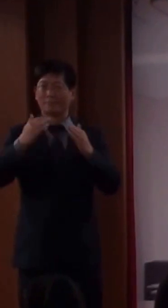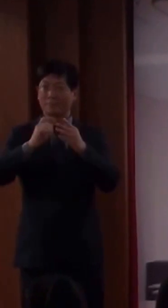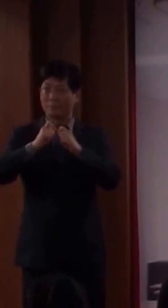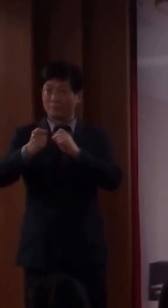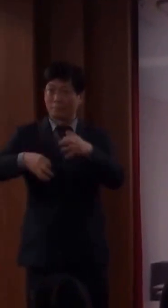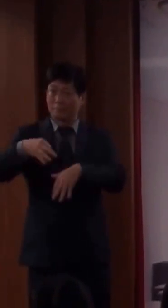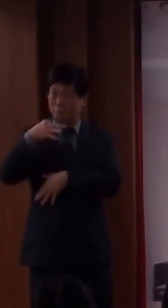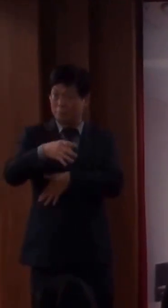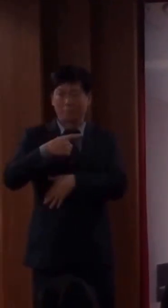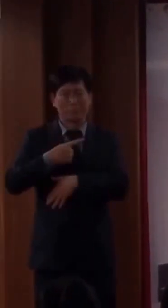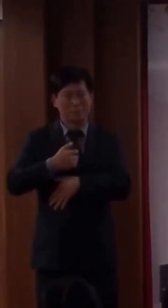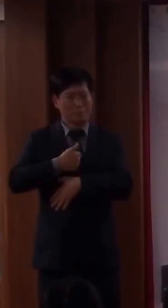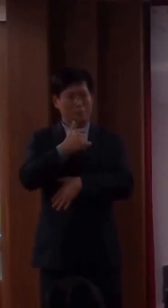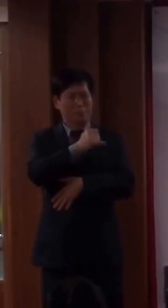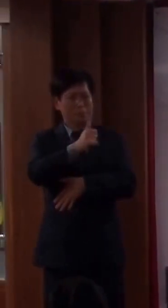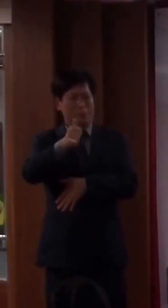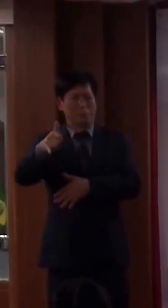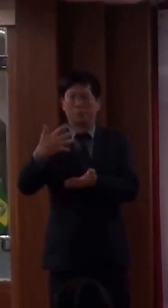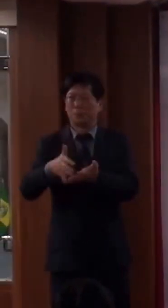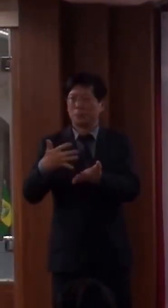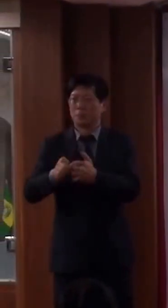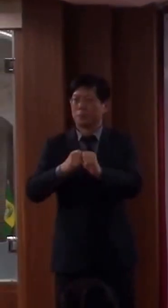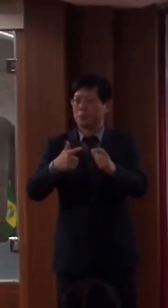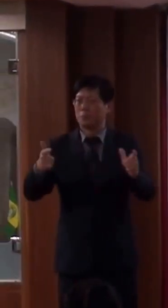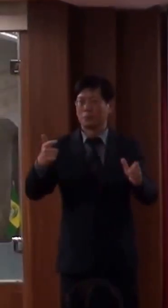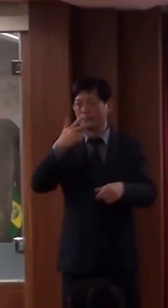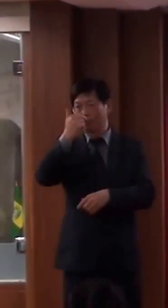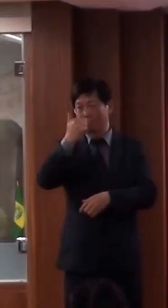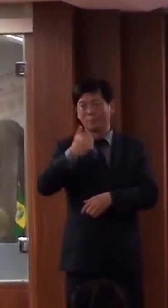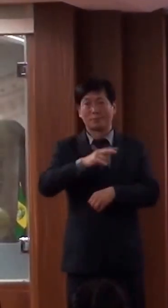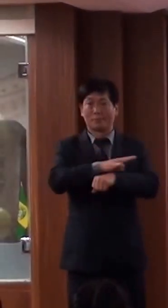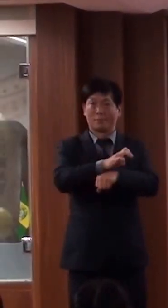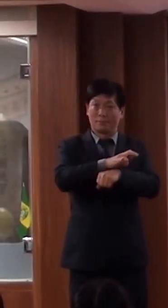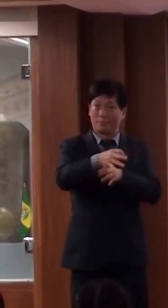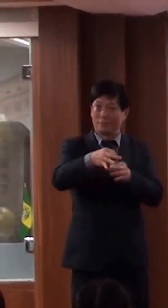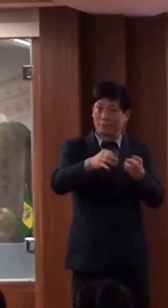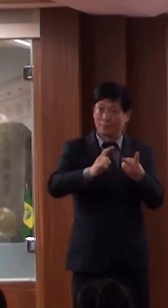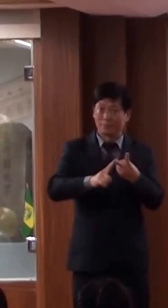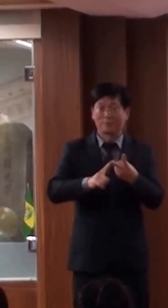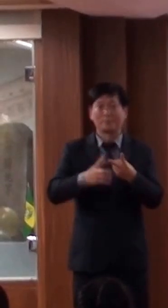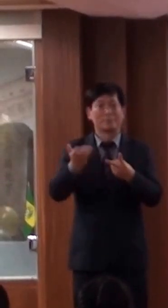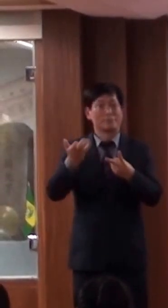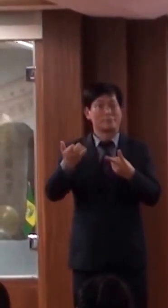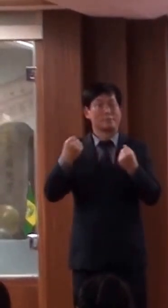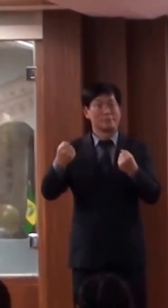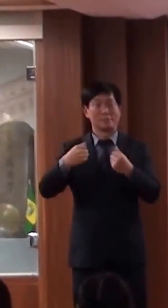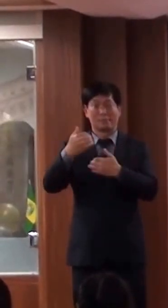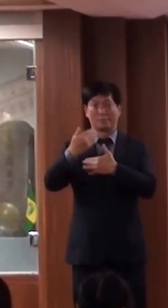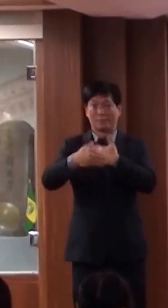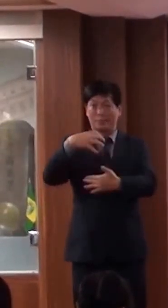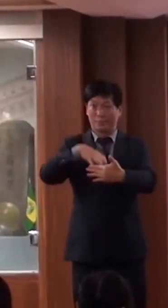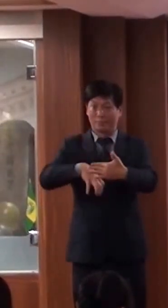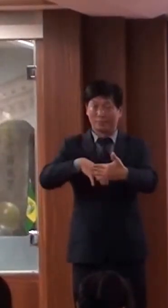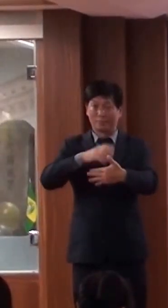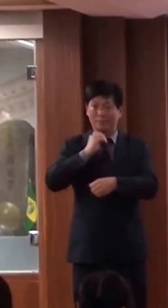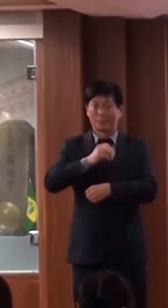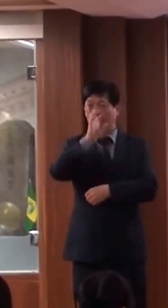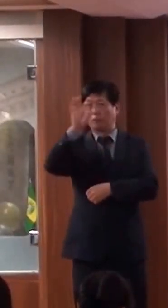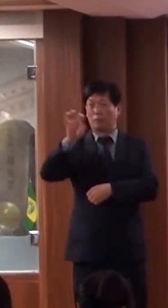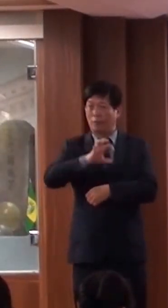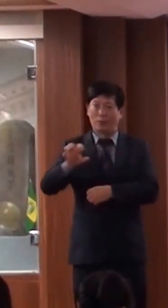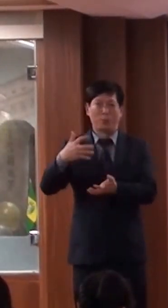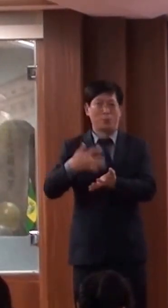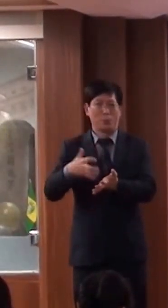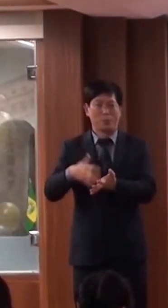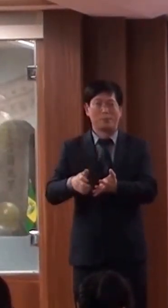税的这个管道真的是非常的多哦，除了有便利商店啦，或是刚才大家在影片当中所看到的噔噔噔噔，有